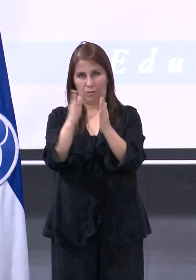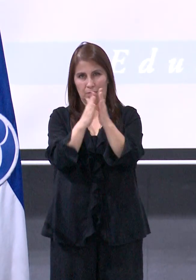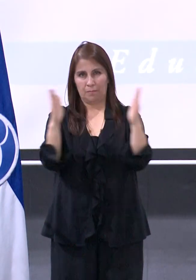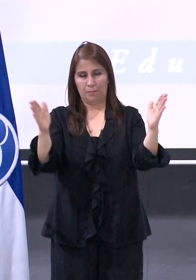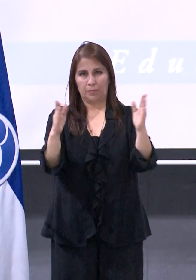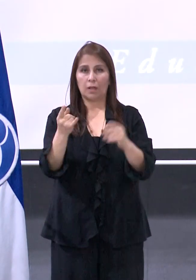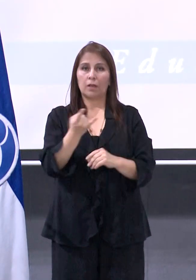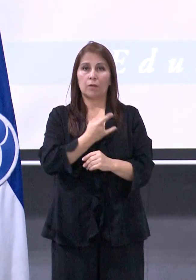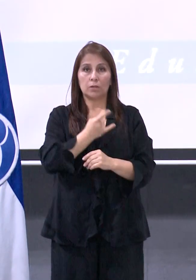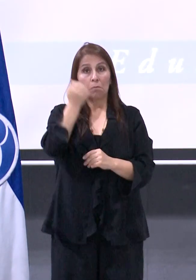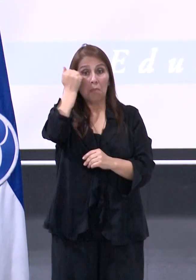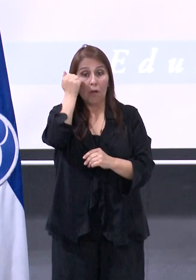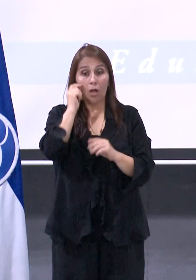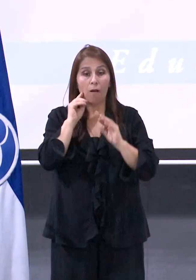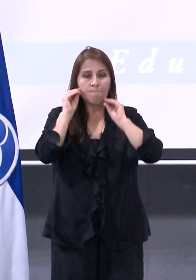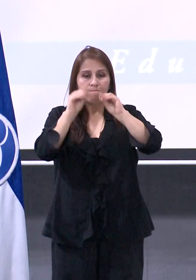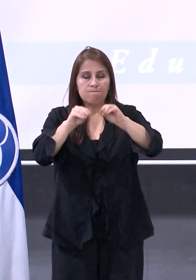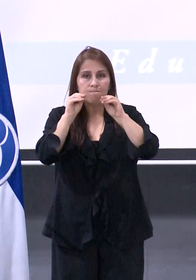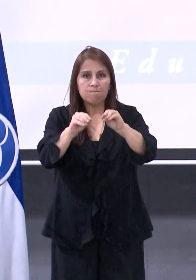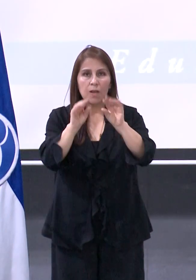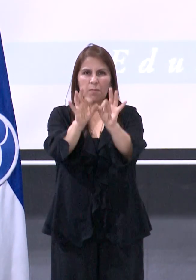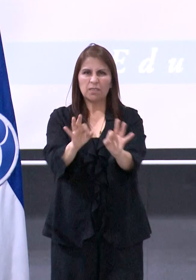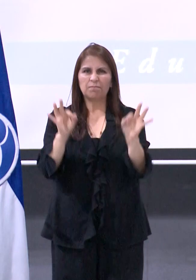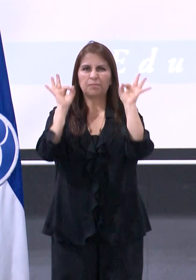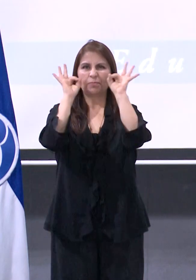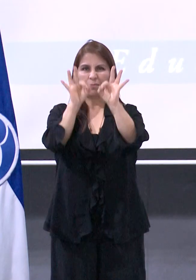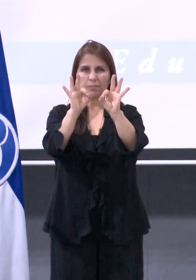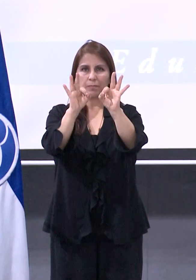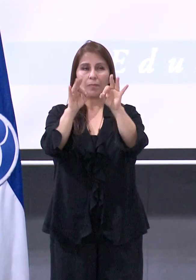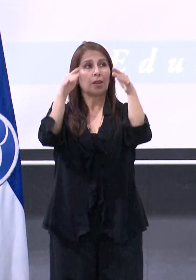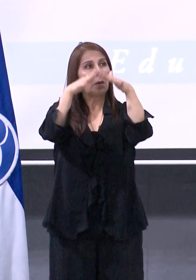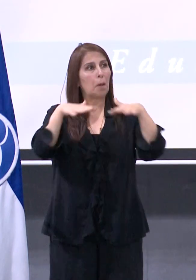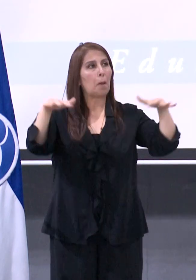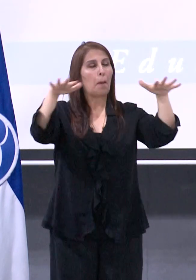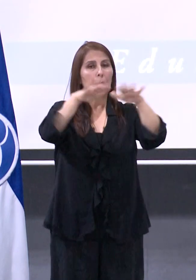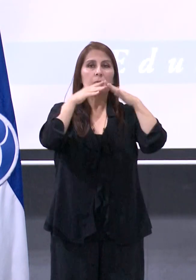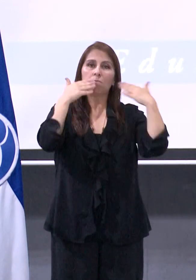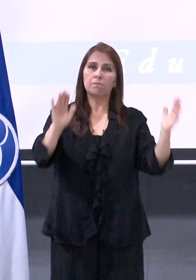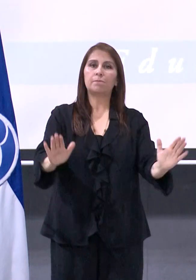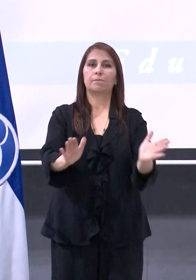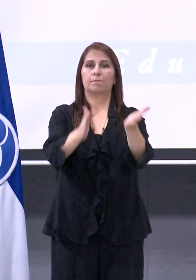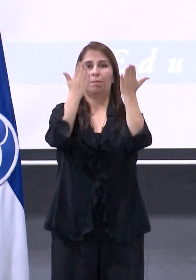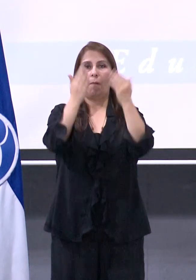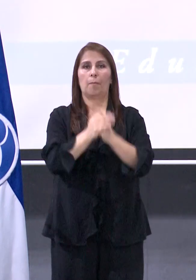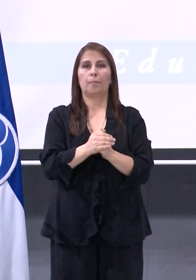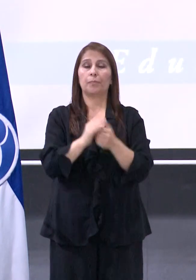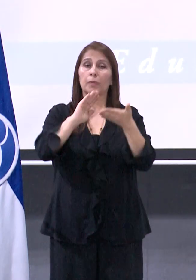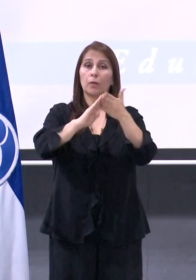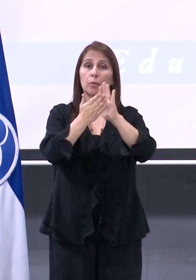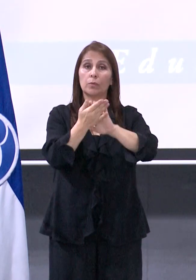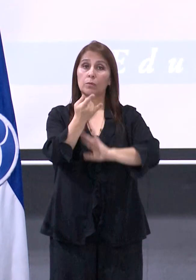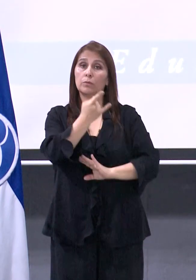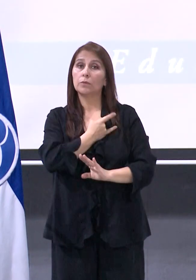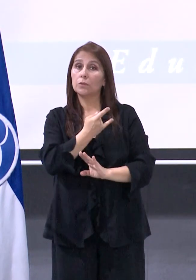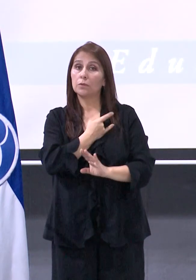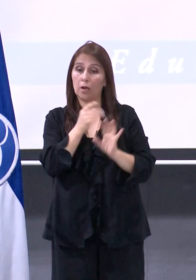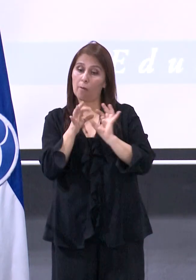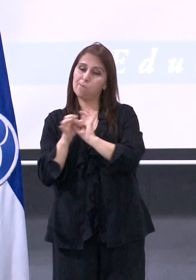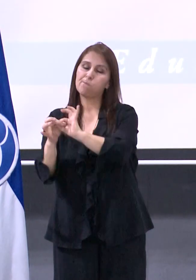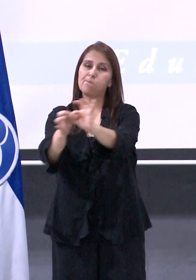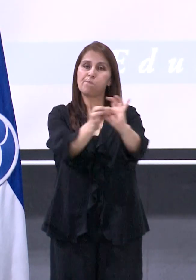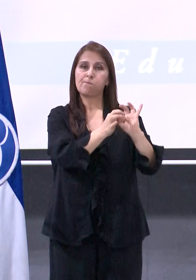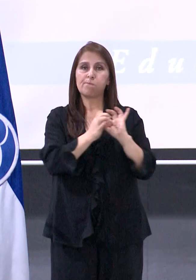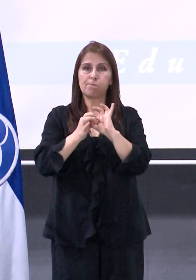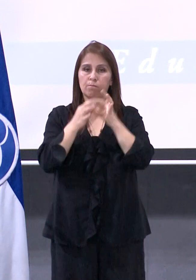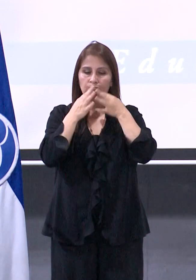educadores para la excelencia la paz y la sustentabilidad ambiental la comunidad universitaria en su conjunto ratifica su